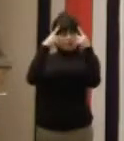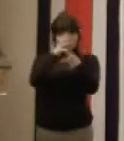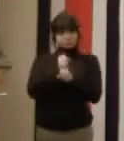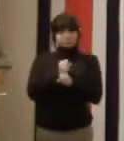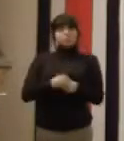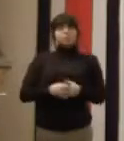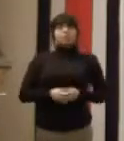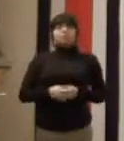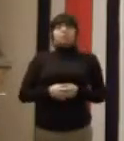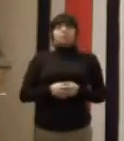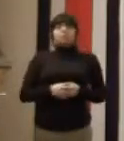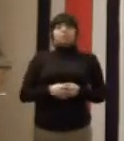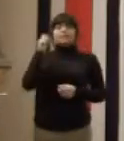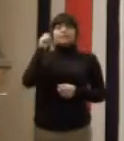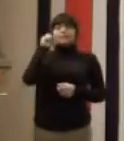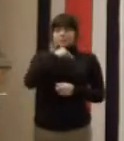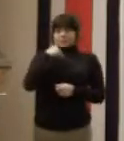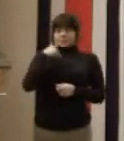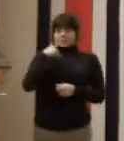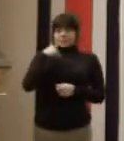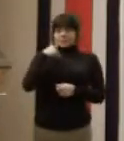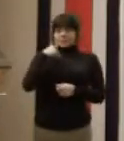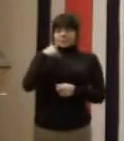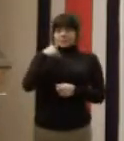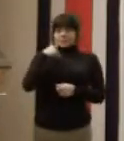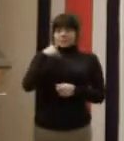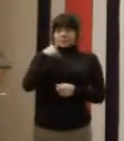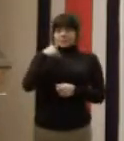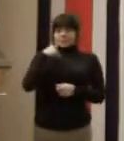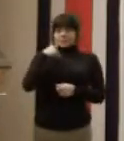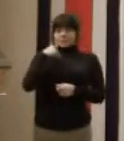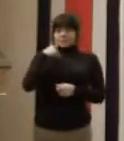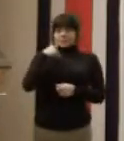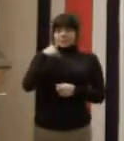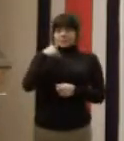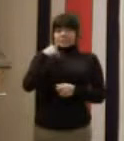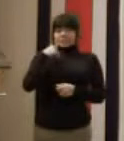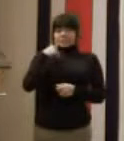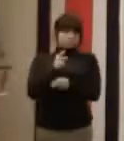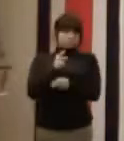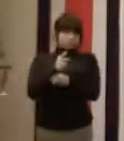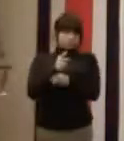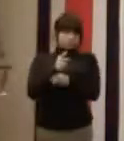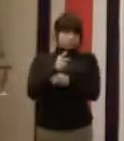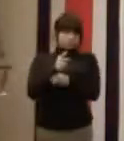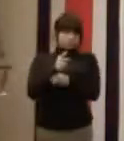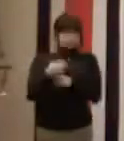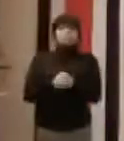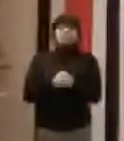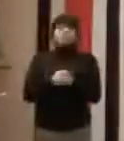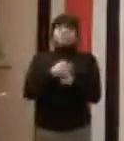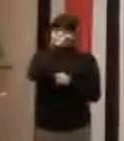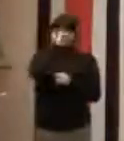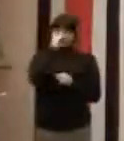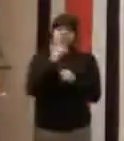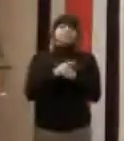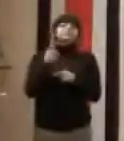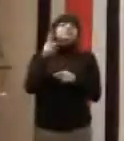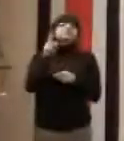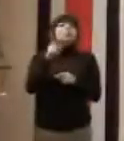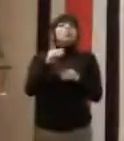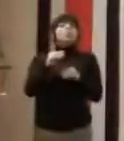obtenidos. La señora ministra de Educación ha señalado, como en efecto así es, que se trata de